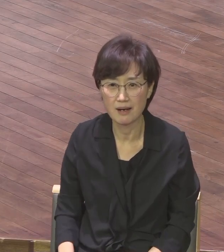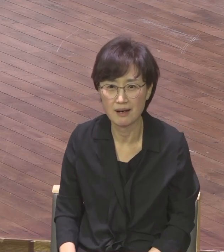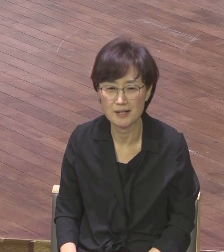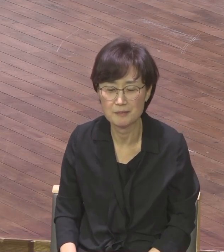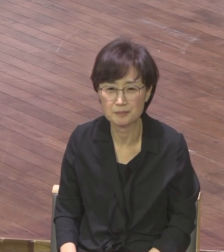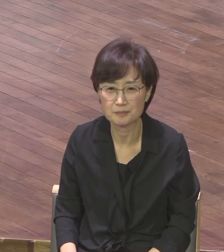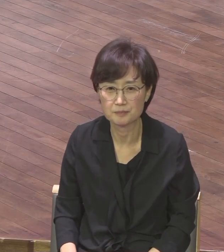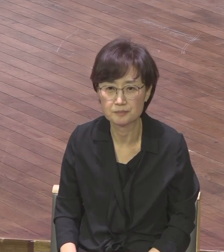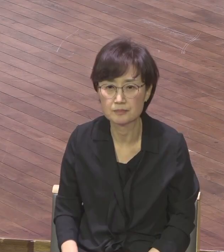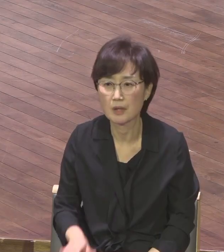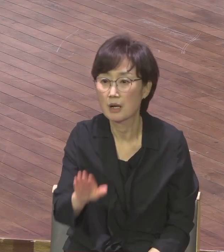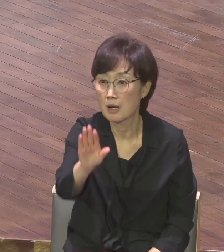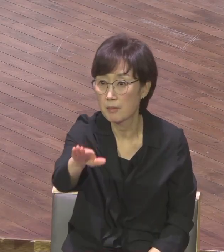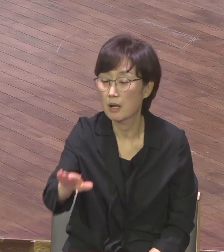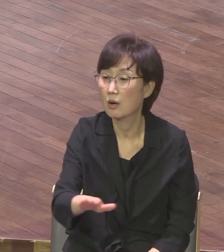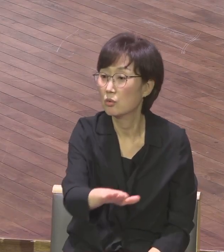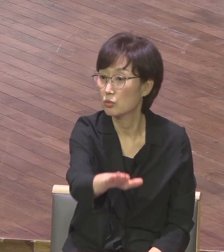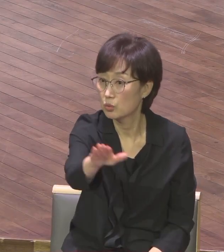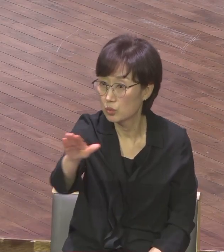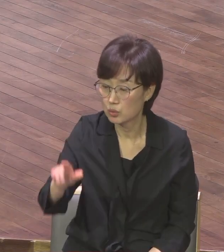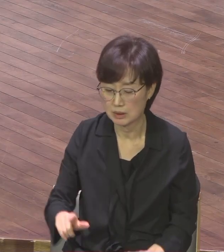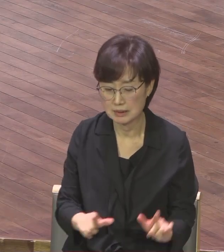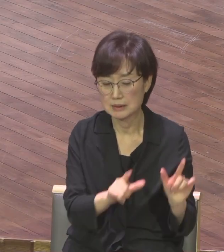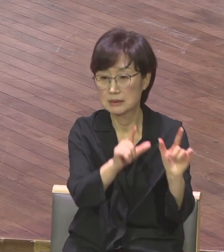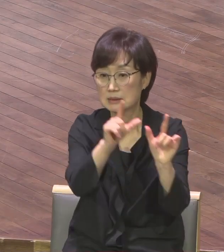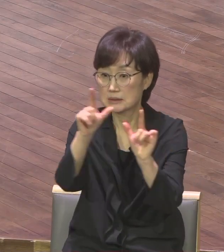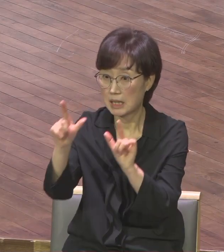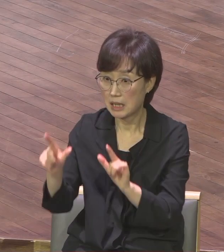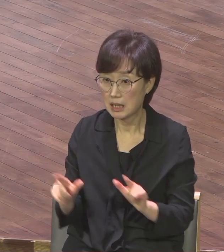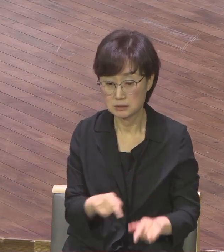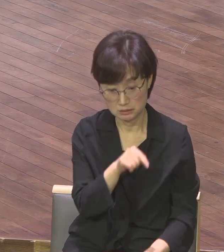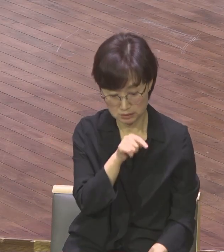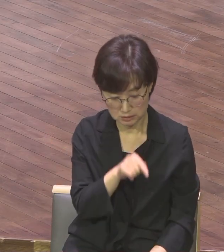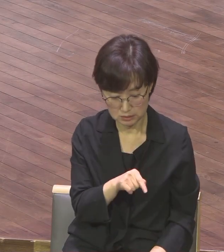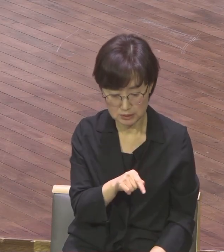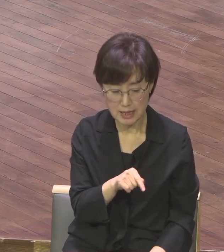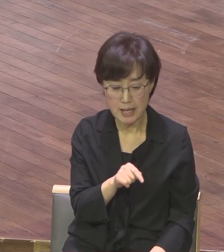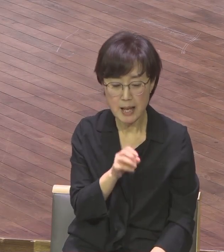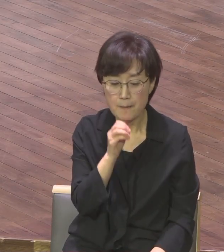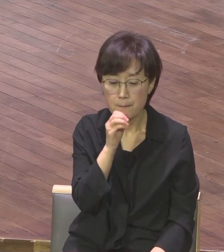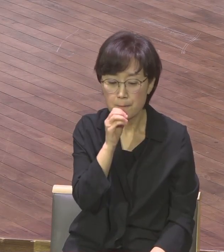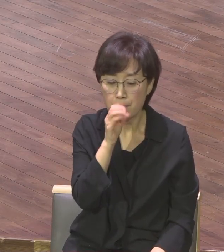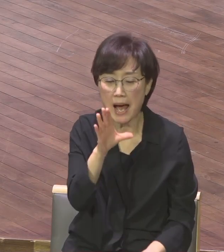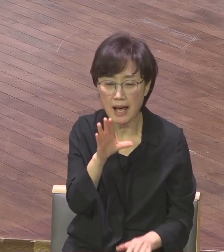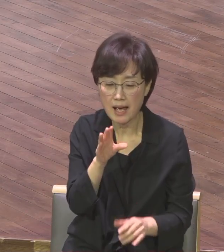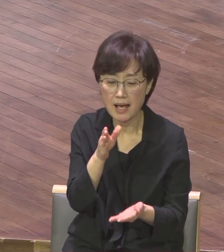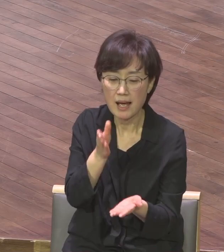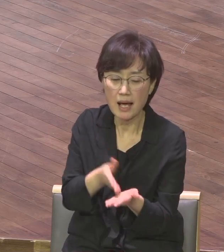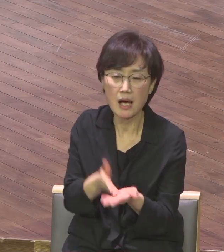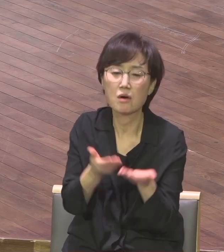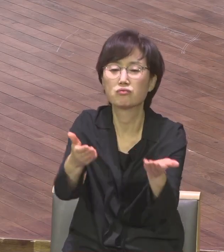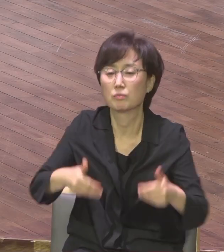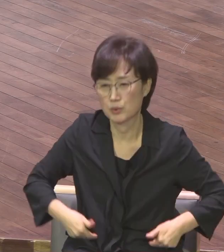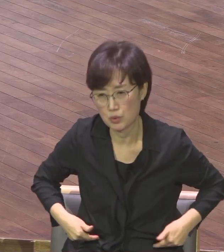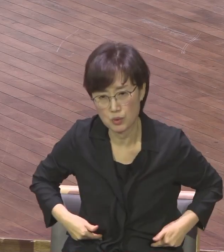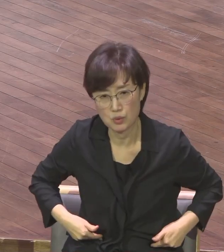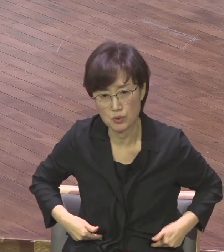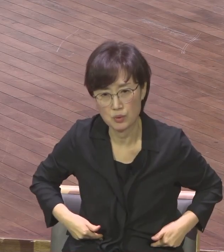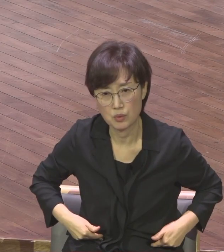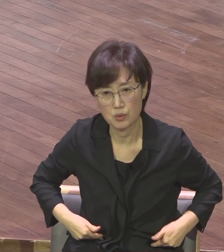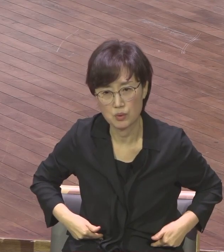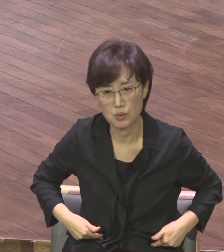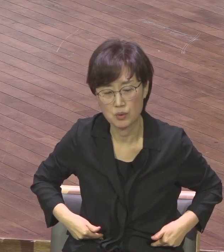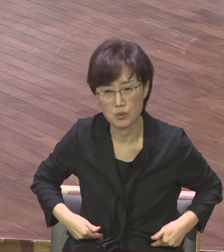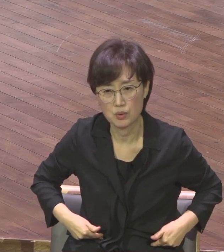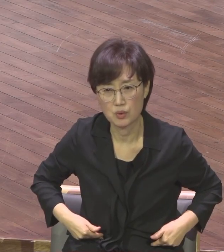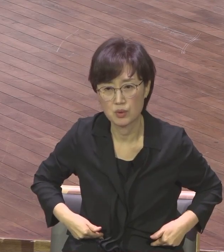여러분이 삶 현장에서 말하는 것이 중요해요. 그건 현장 회복이라 그러는데 여러분